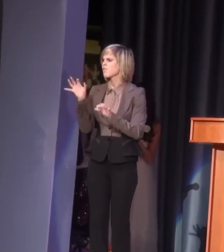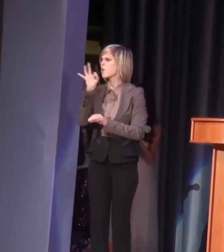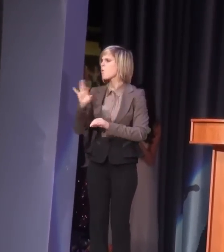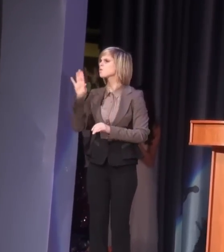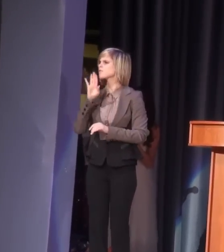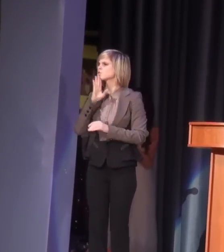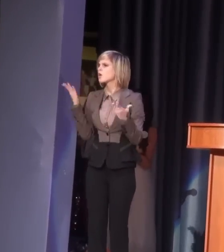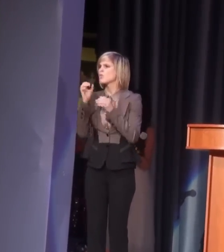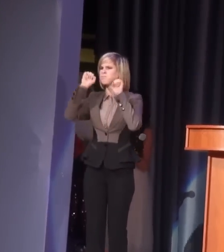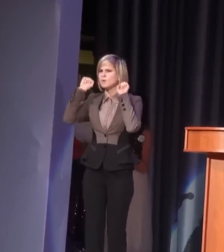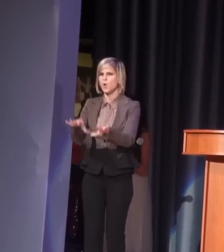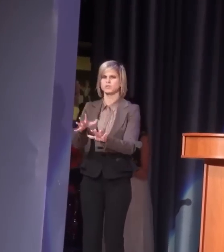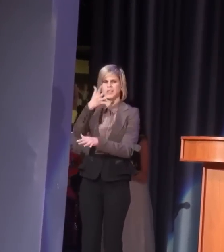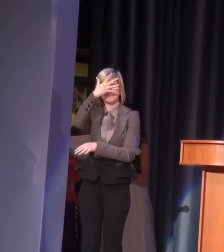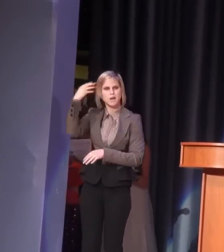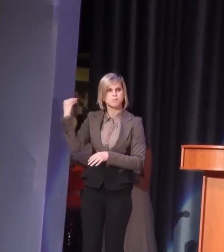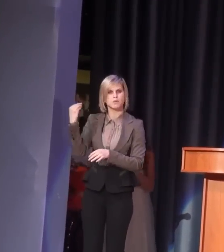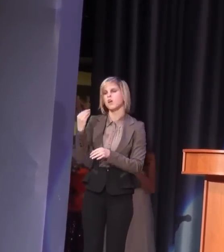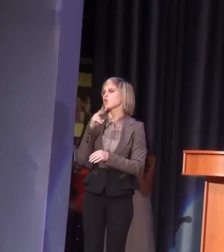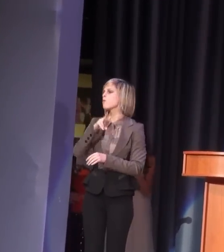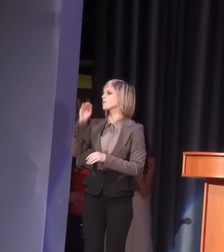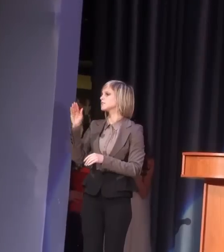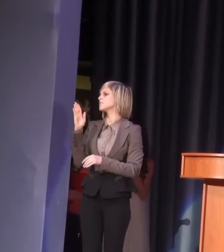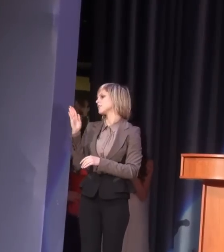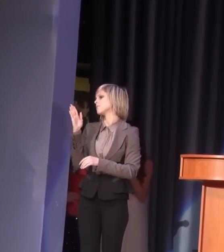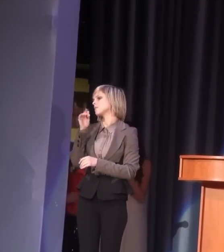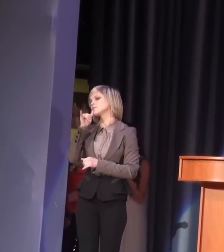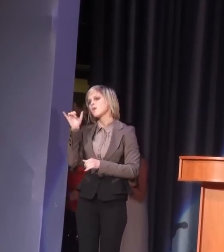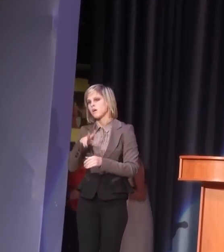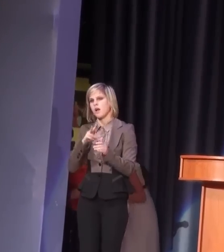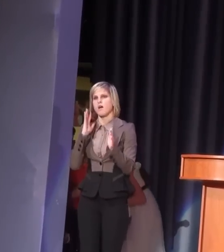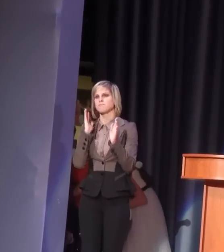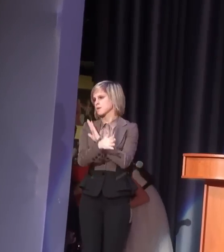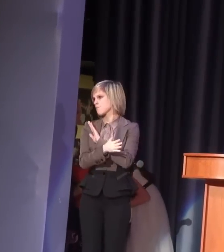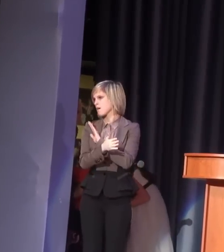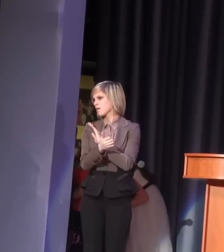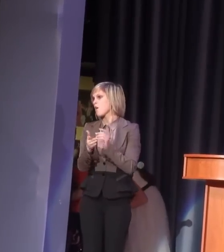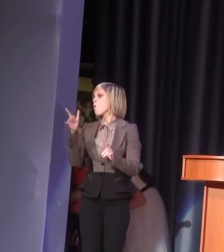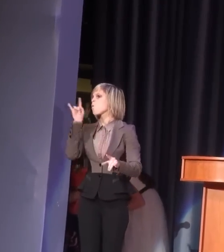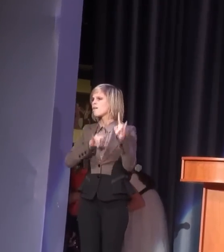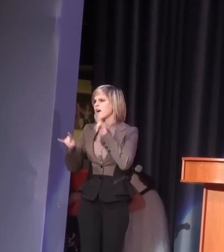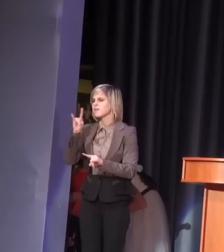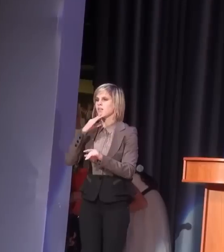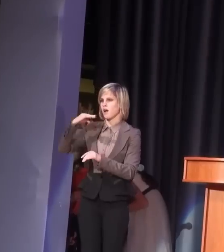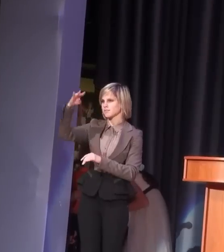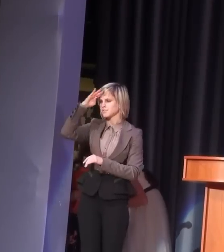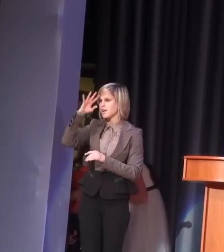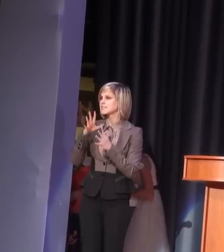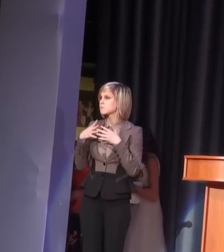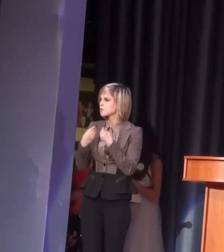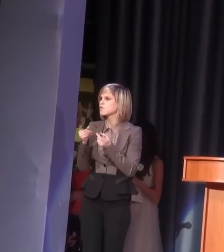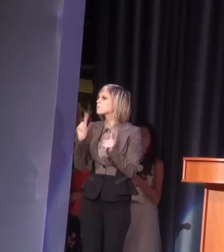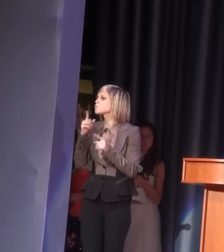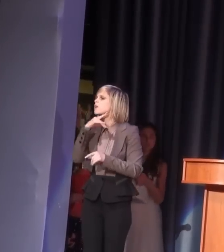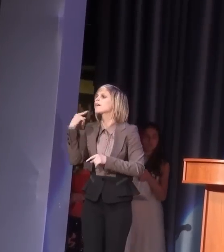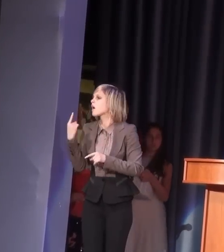на остановке и забыта. Любовь Васильевна не могла пройти мимо и согласилась, вновь уговорив действительно отца семейства, не потому, что